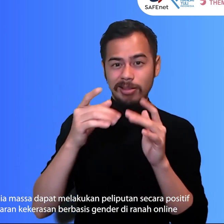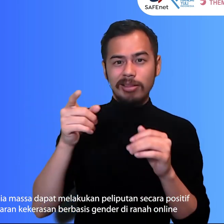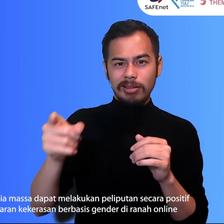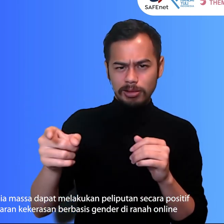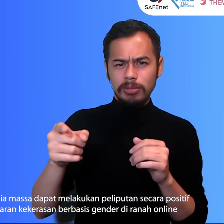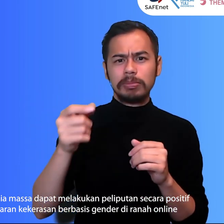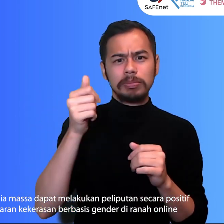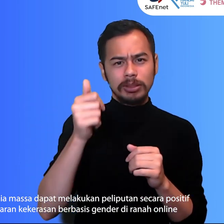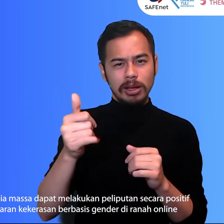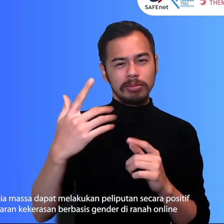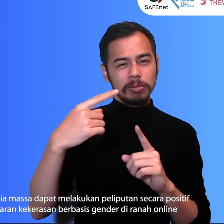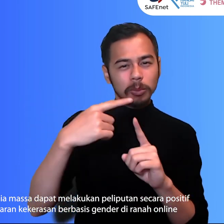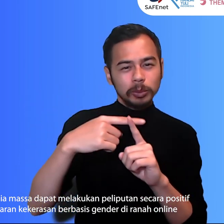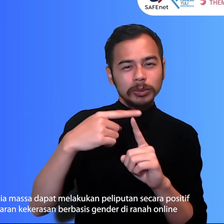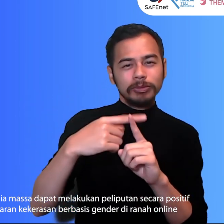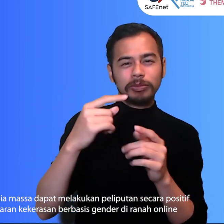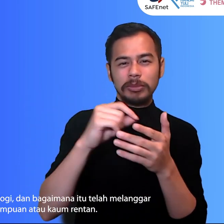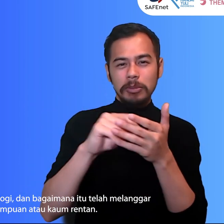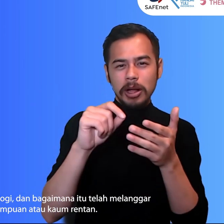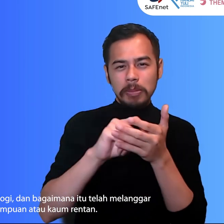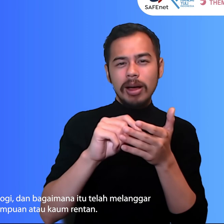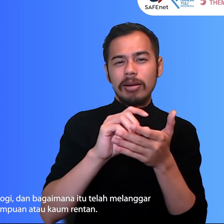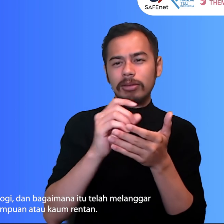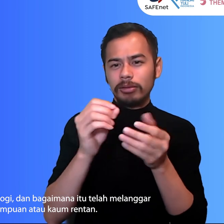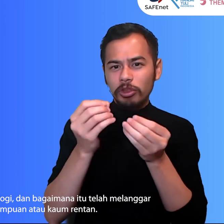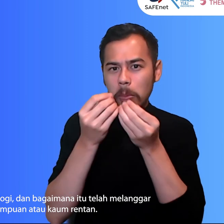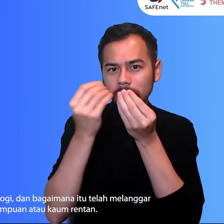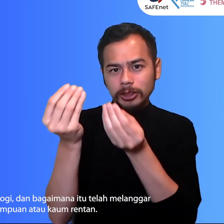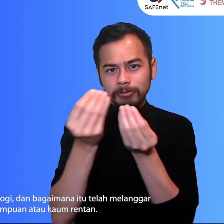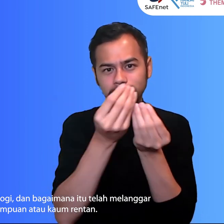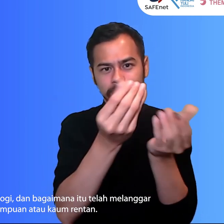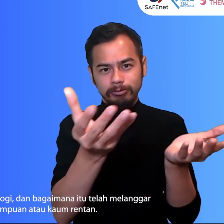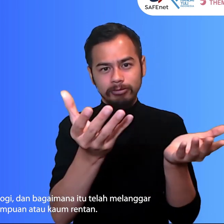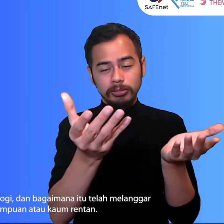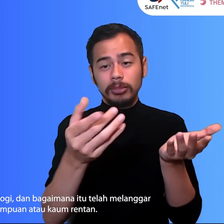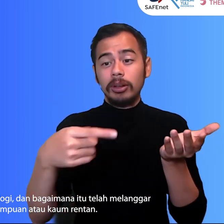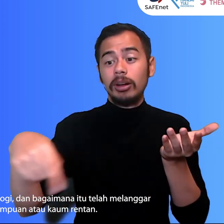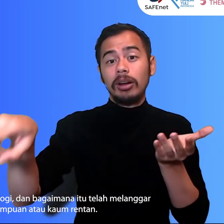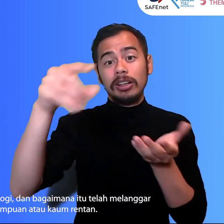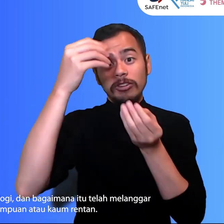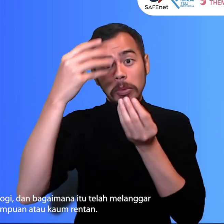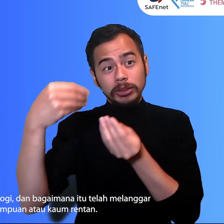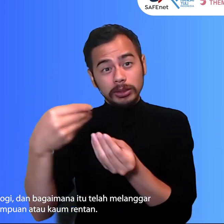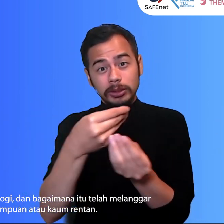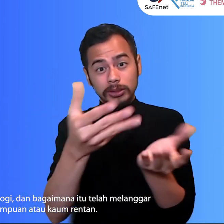terfasilitasi teknologi Dan bagaimana itu telah melanggar hak-hak perempuan dan kaum Rentan